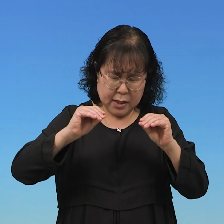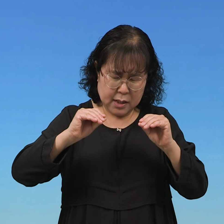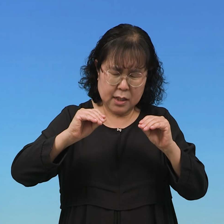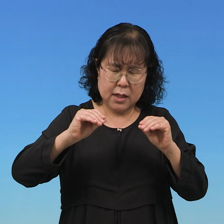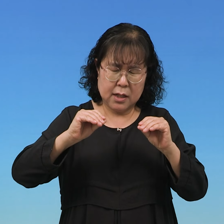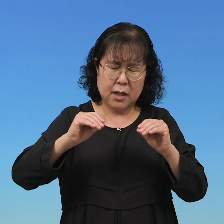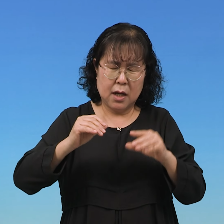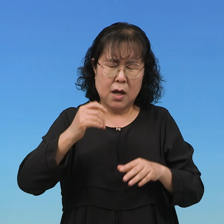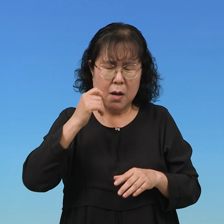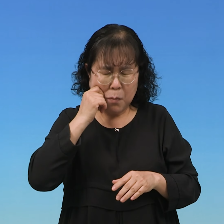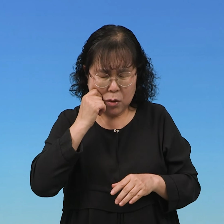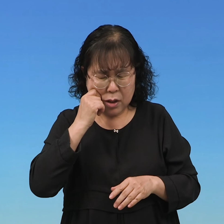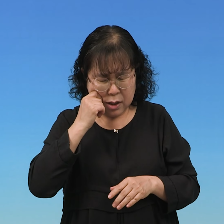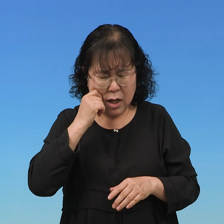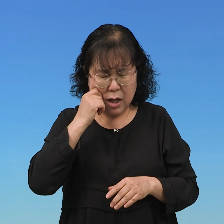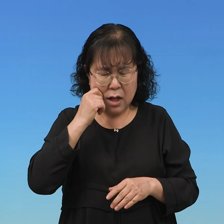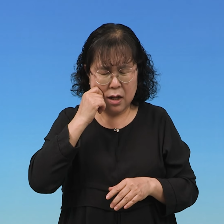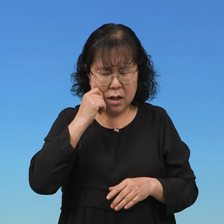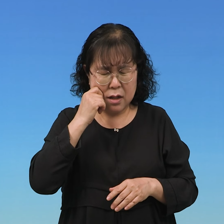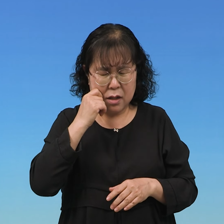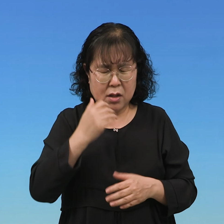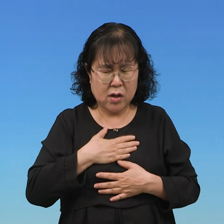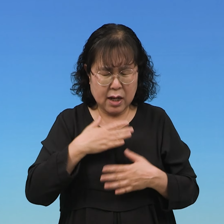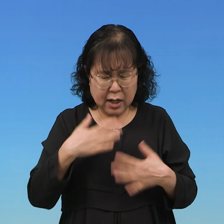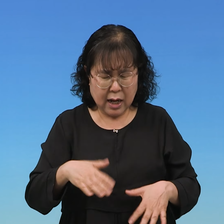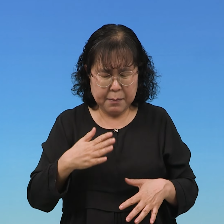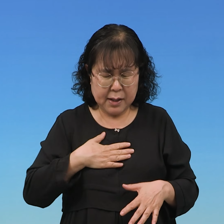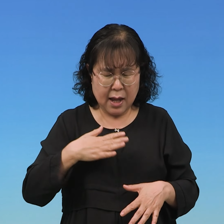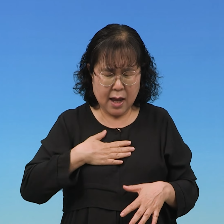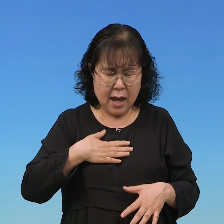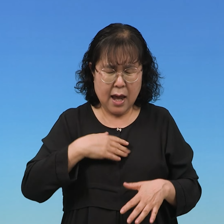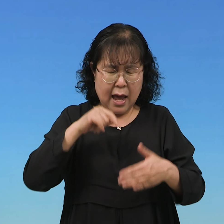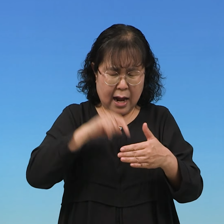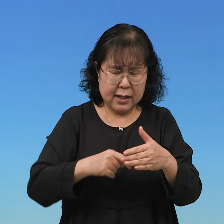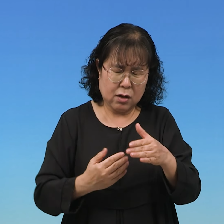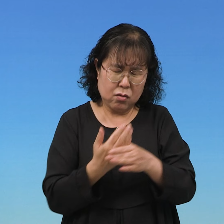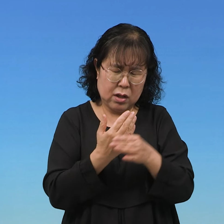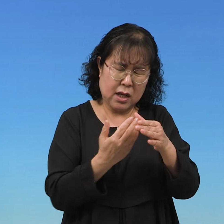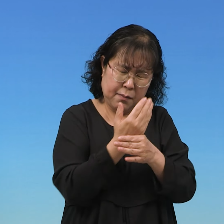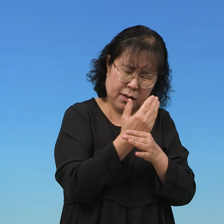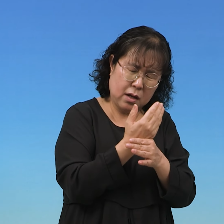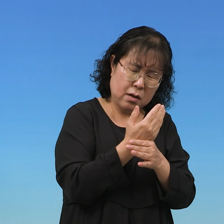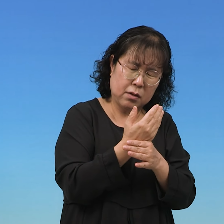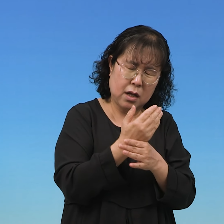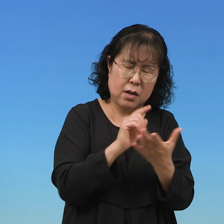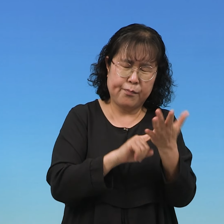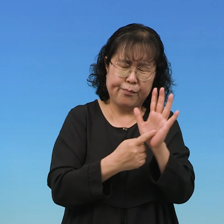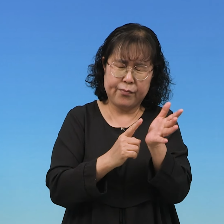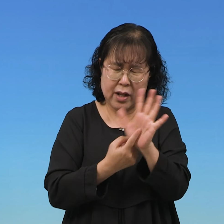나를 겨누고 있어서 내 힘으로 할 수 없어 십자가를 의지합니다.